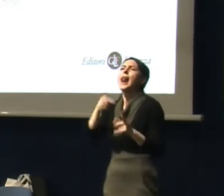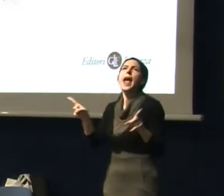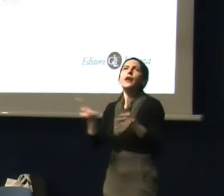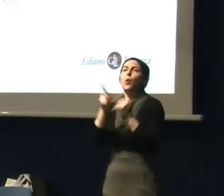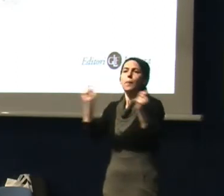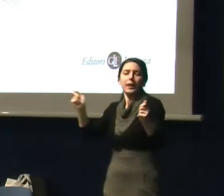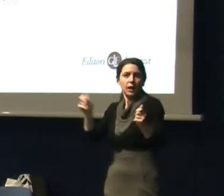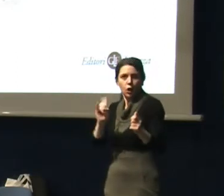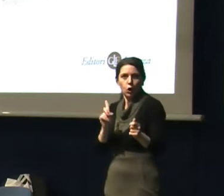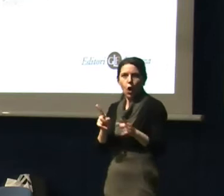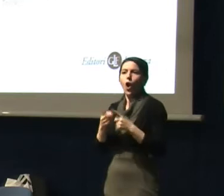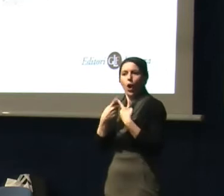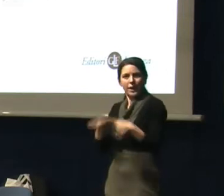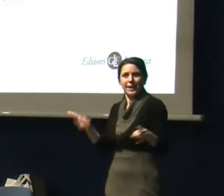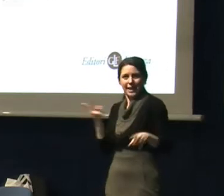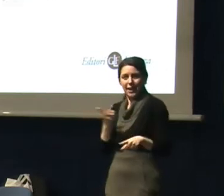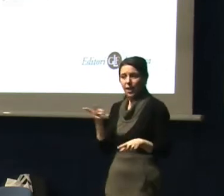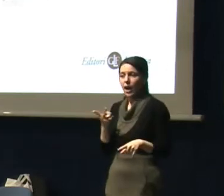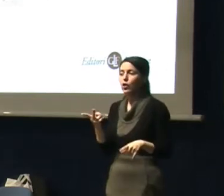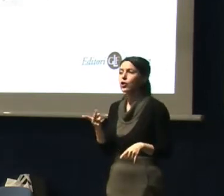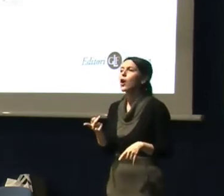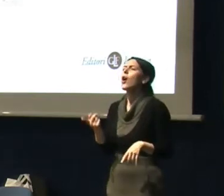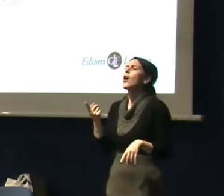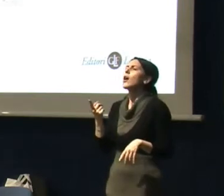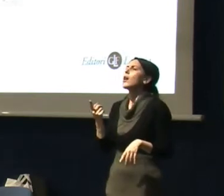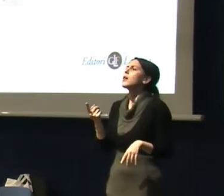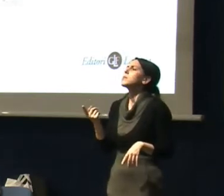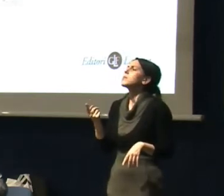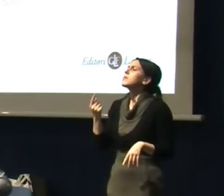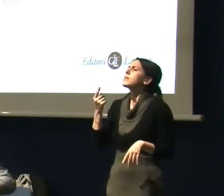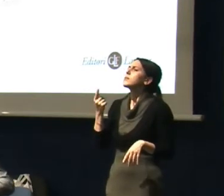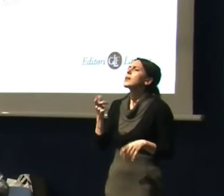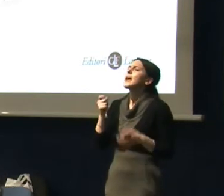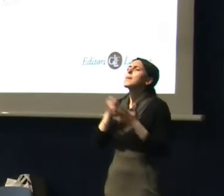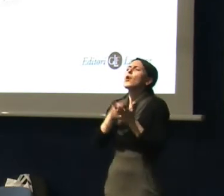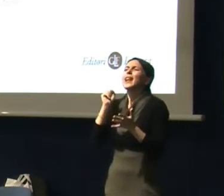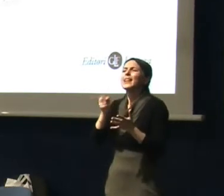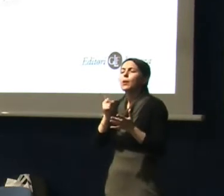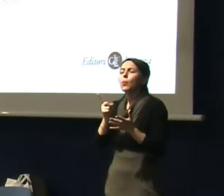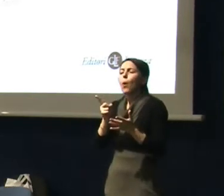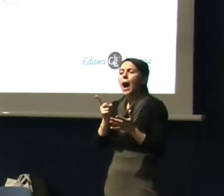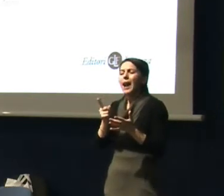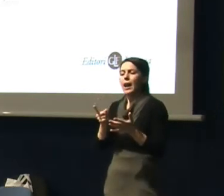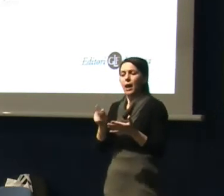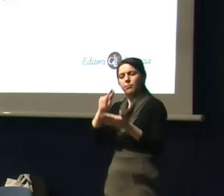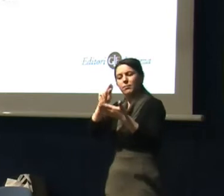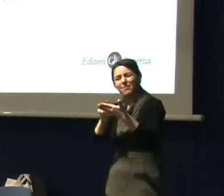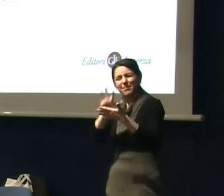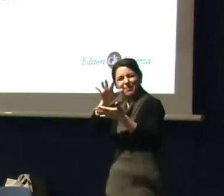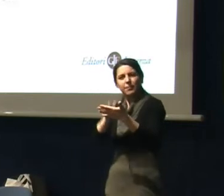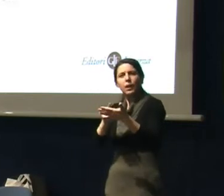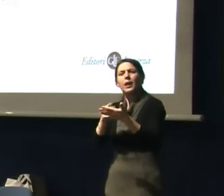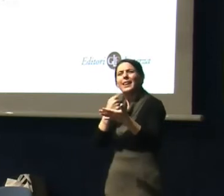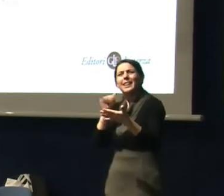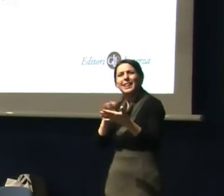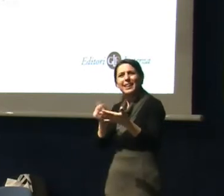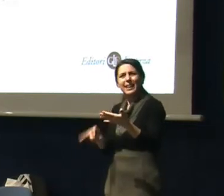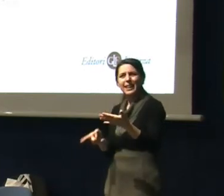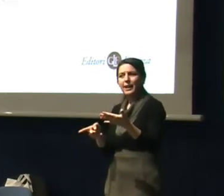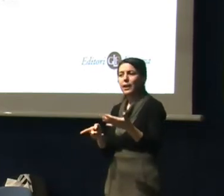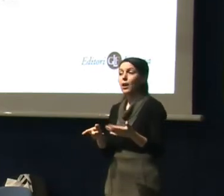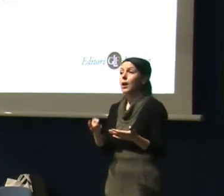cosa invece è importantissimo chi vi sta dicendo quella cosa chi vi sta dicendo quella cosa là